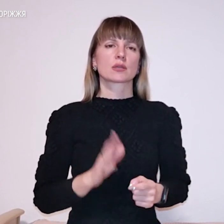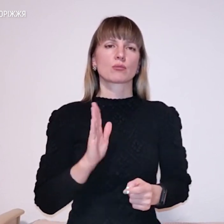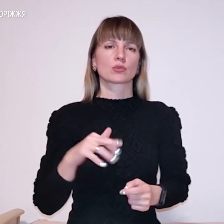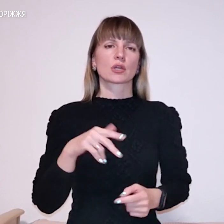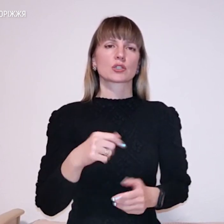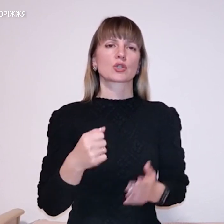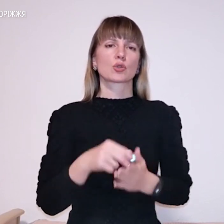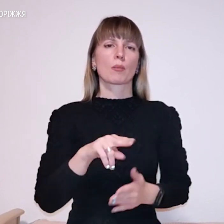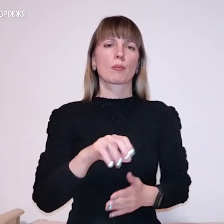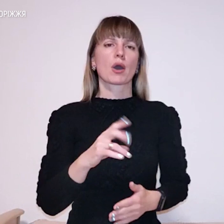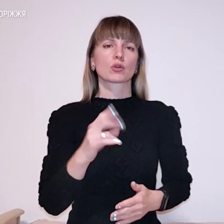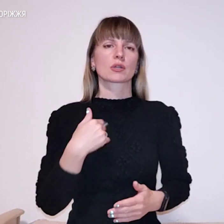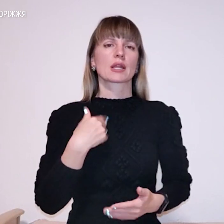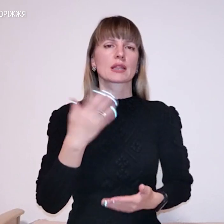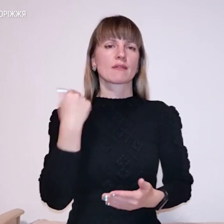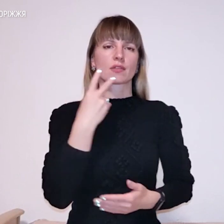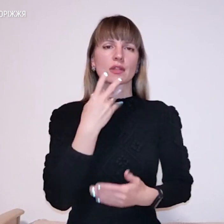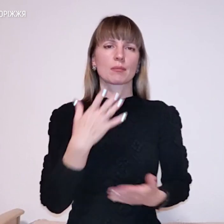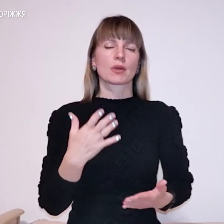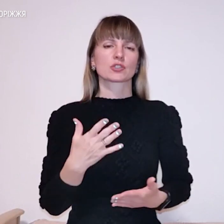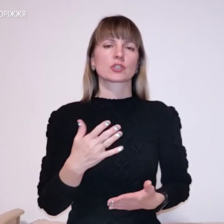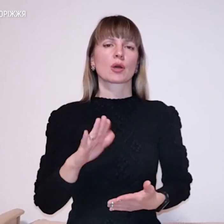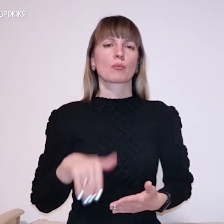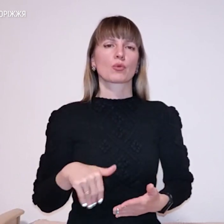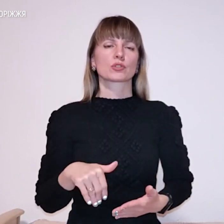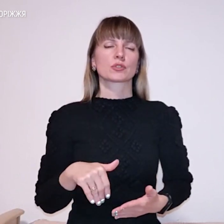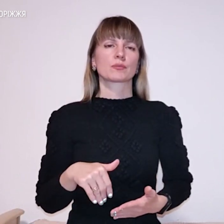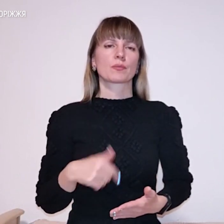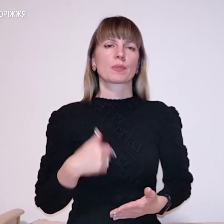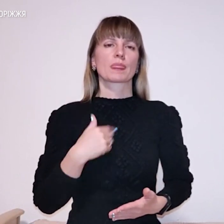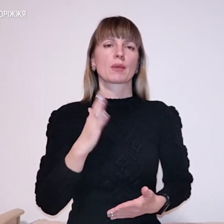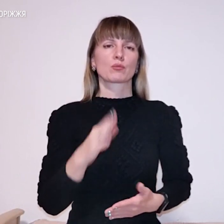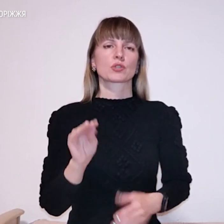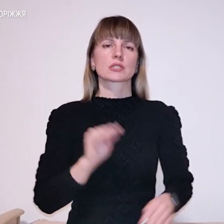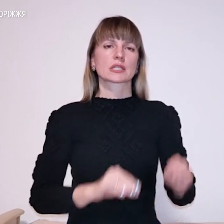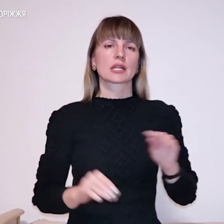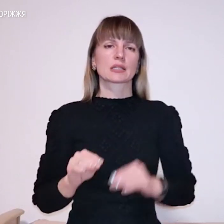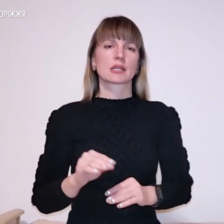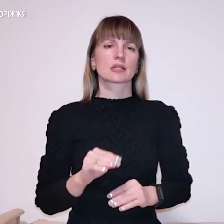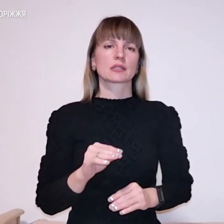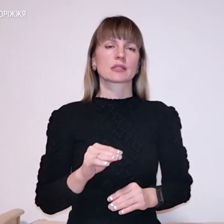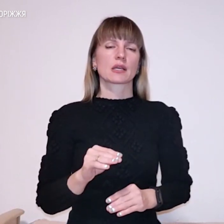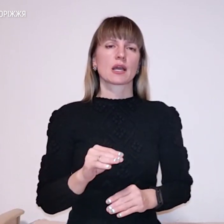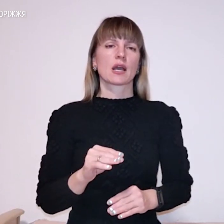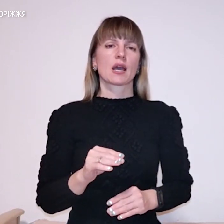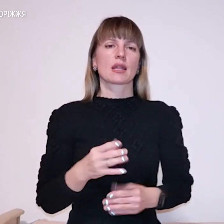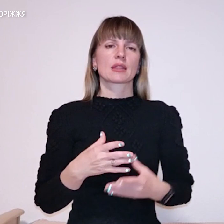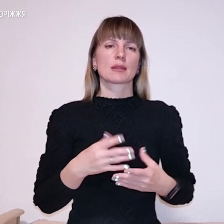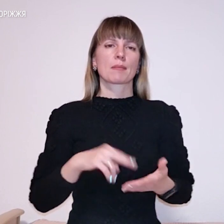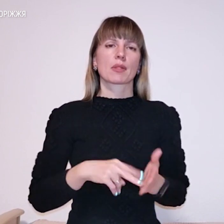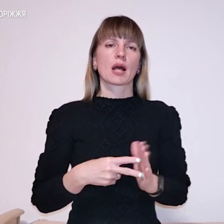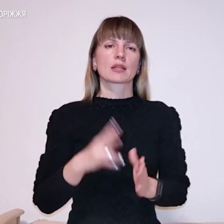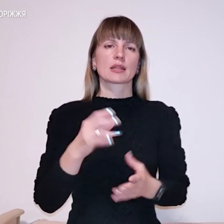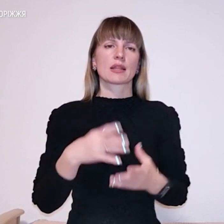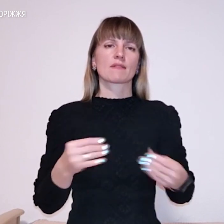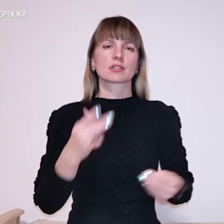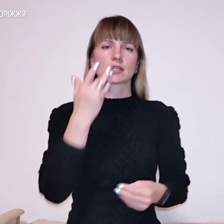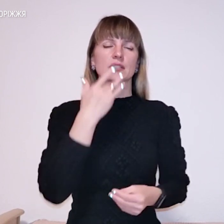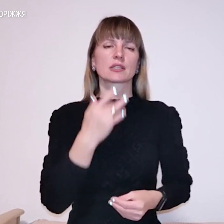Я її вже давно не бачила. А потім я буду складати плани на весну і на літо. Потім я поїду до бабусі,